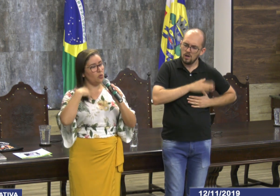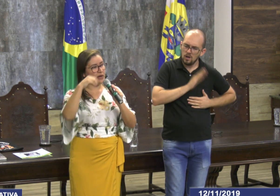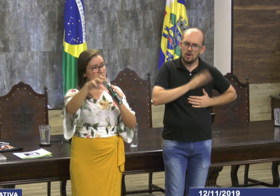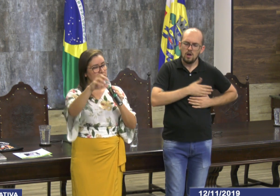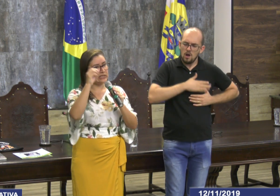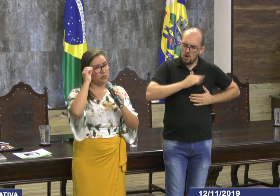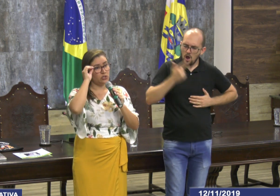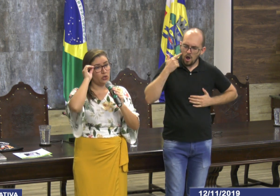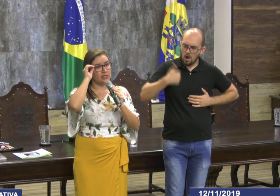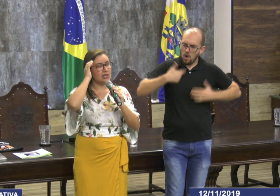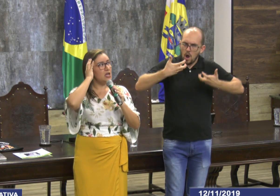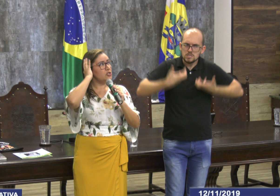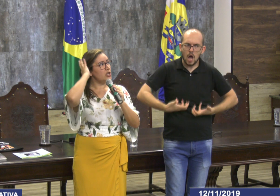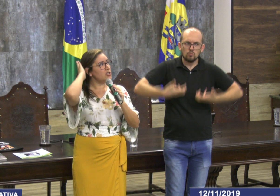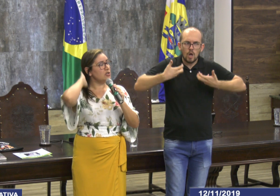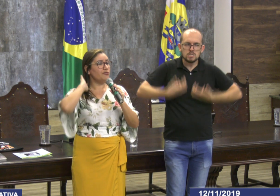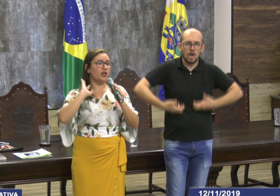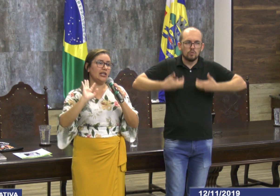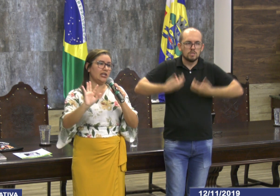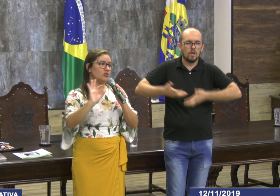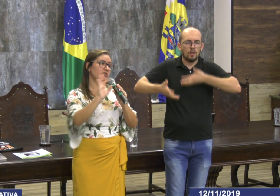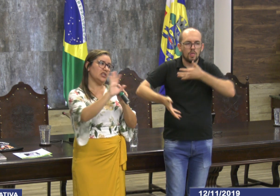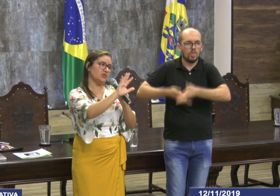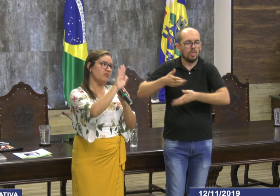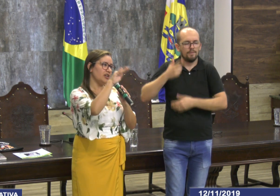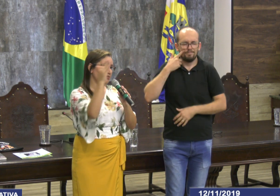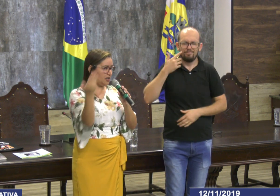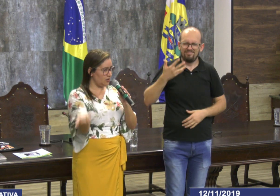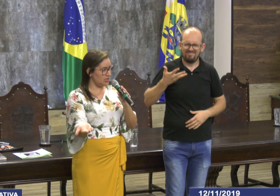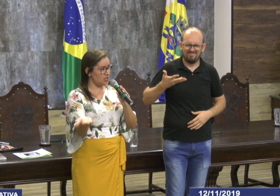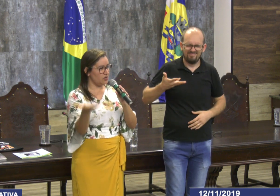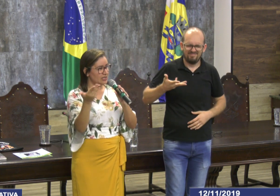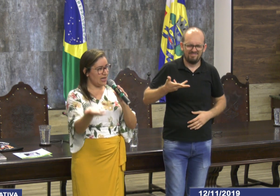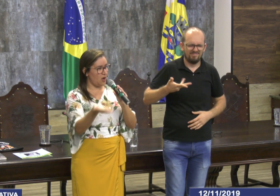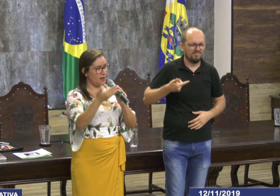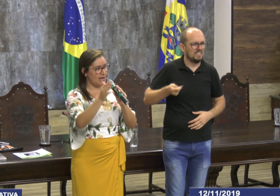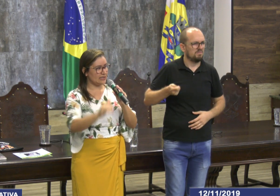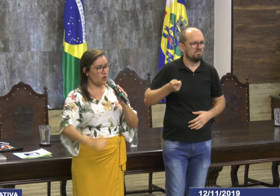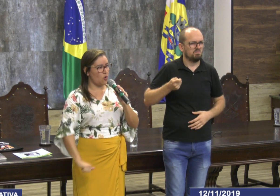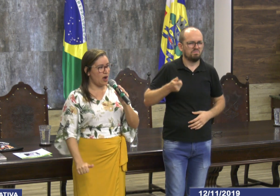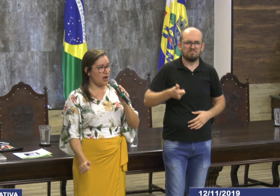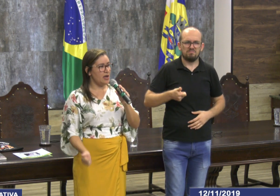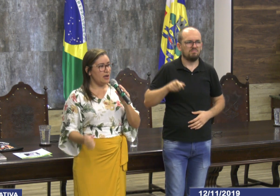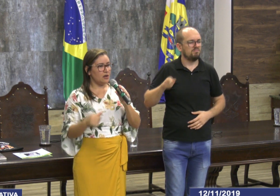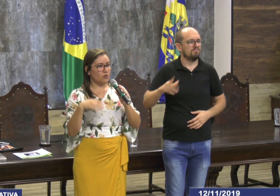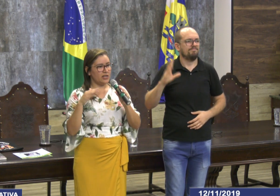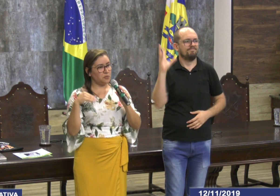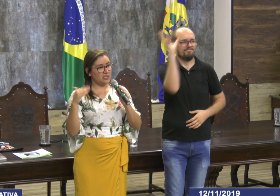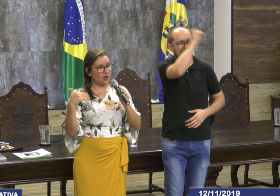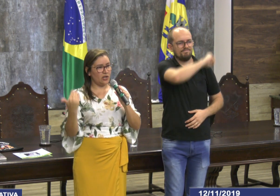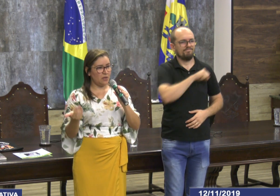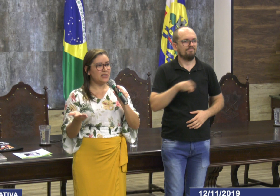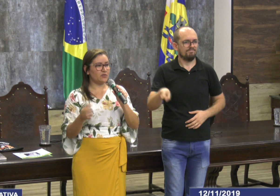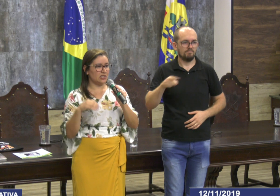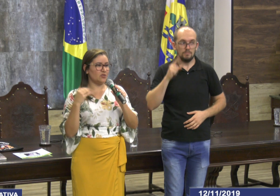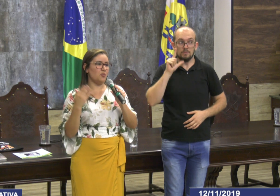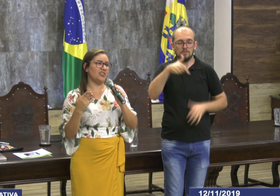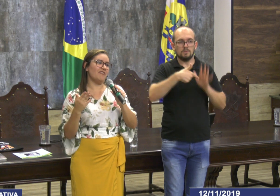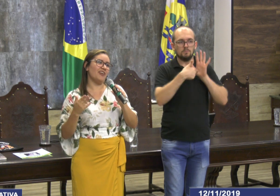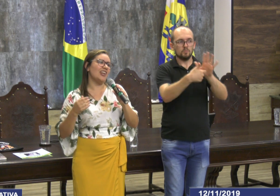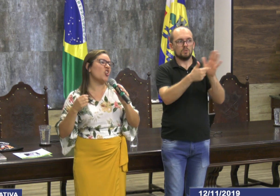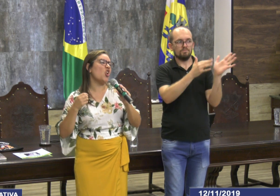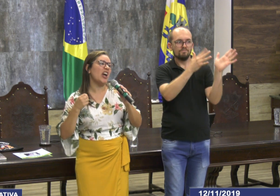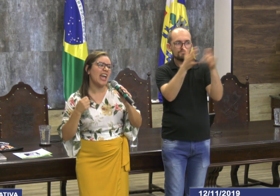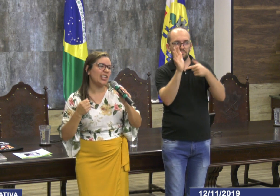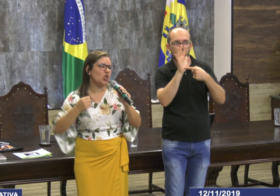cansado e compartilhando as emoções. Gente, e foi lindo. Vocês vão ver no finalzinho, eu encerro a palestra com a Special Olympics, vocês vão poder